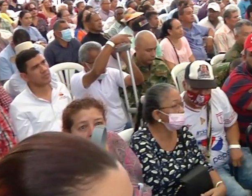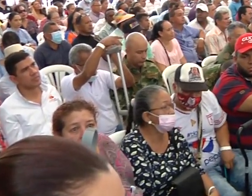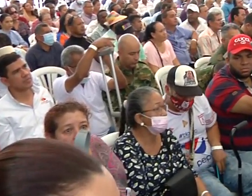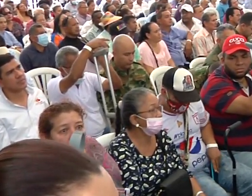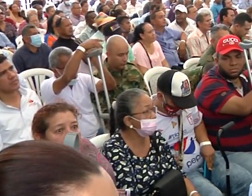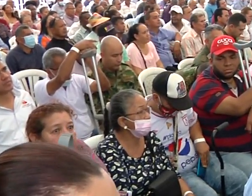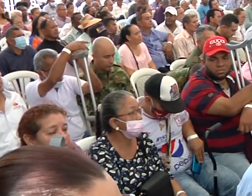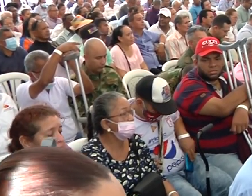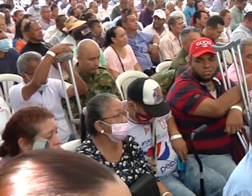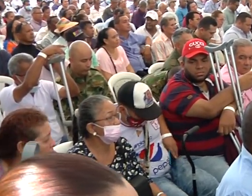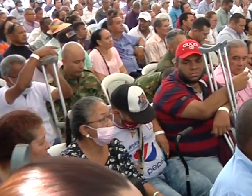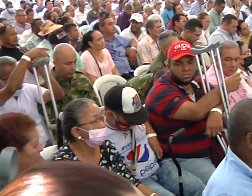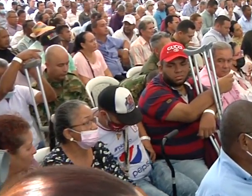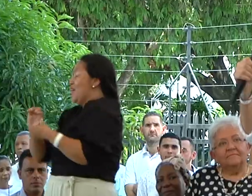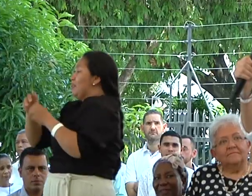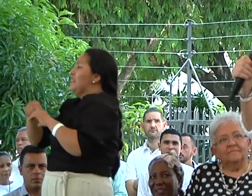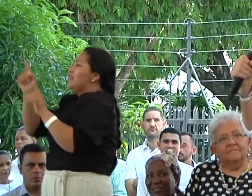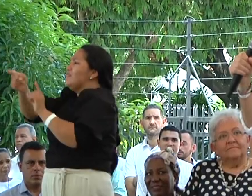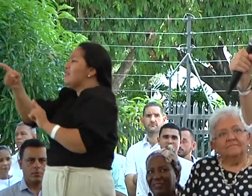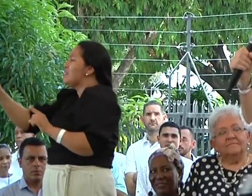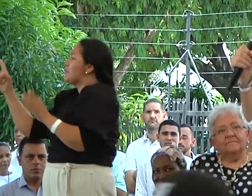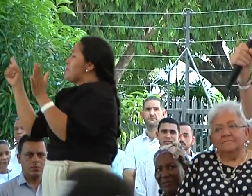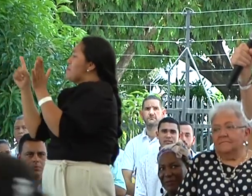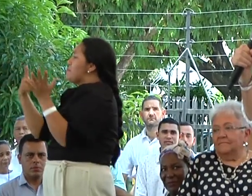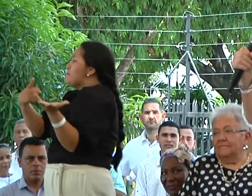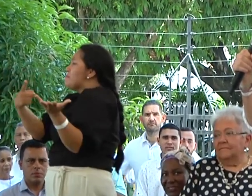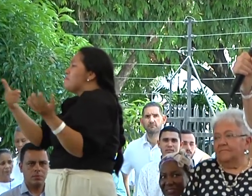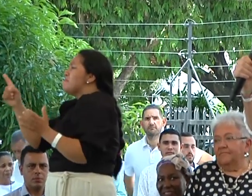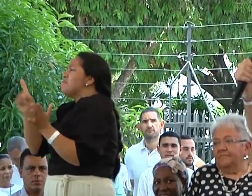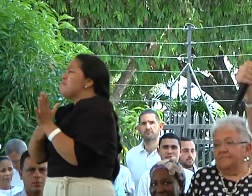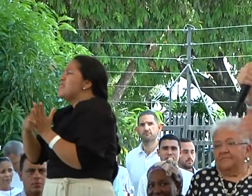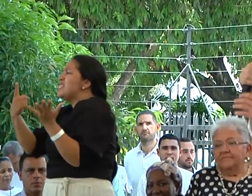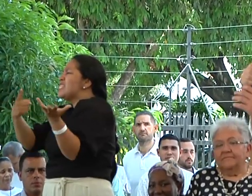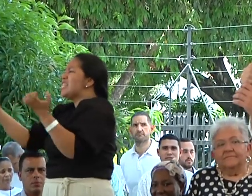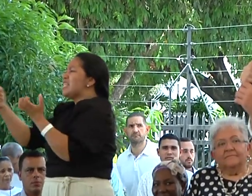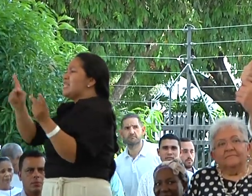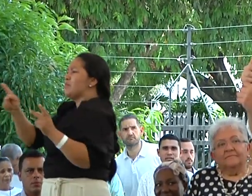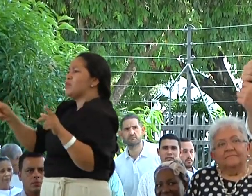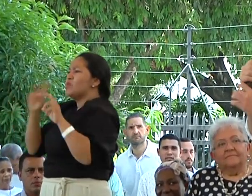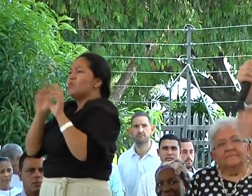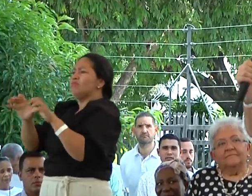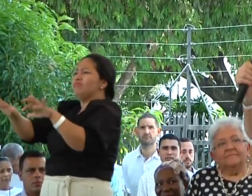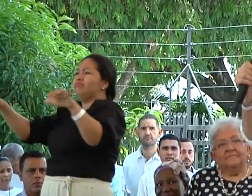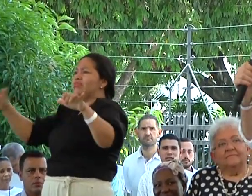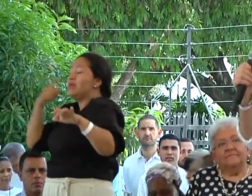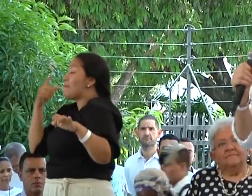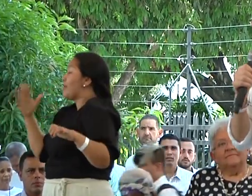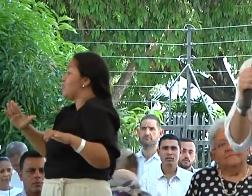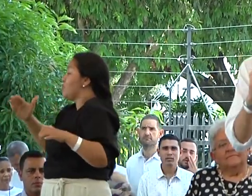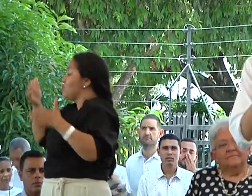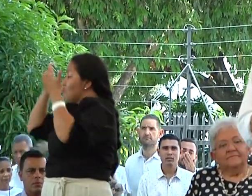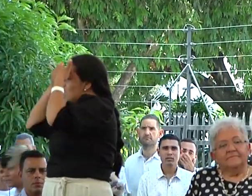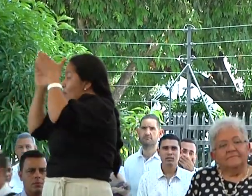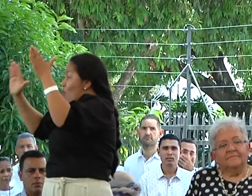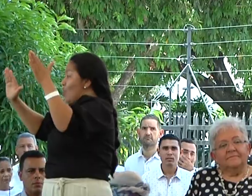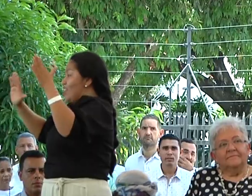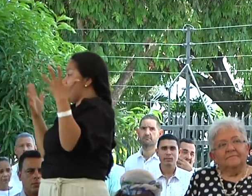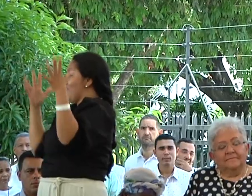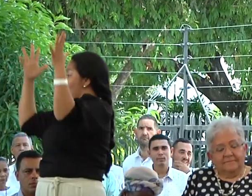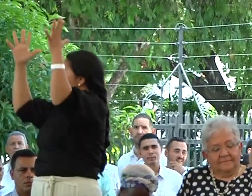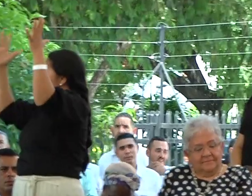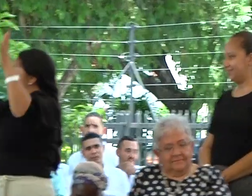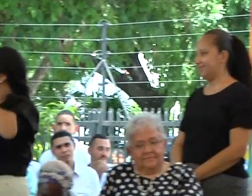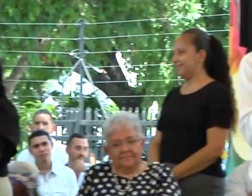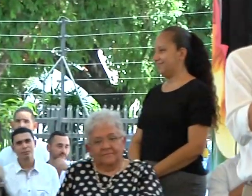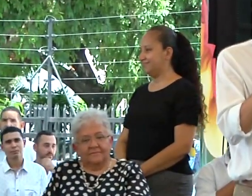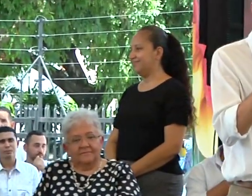casi 1.600 personas. ¿Sabe cómo intuyo yo en este momento? Una fiesta democrática. En estos